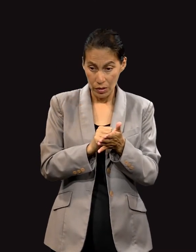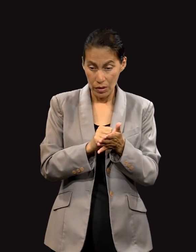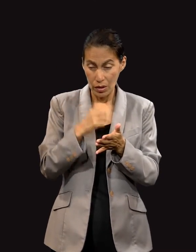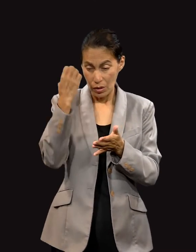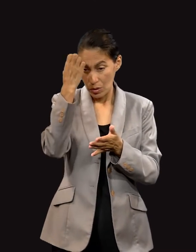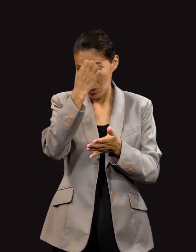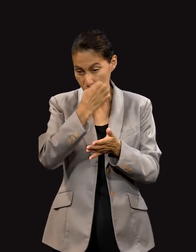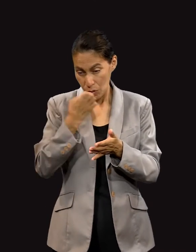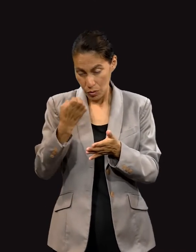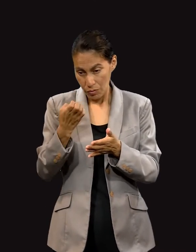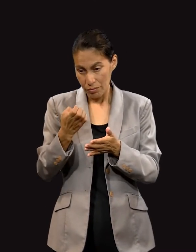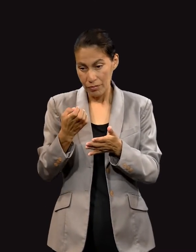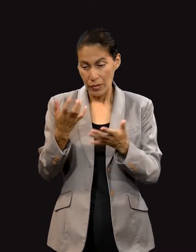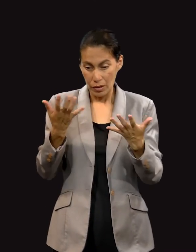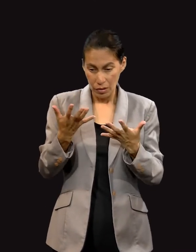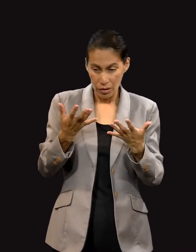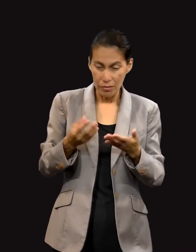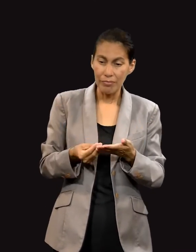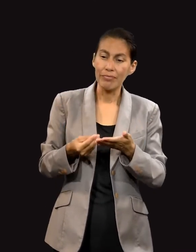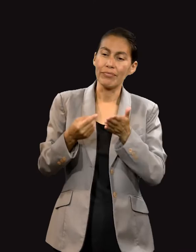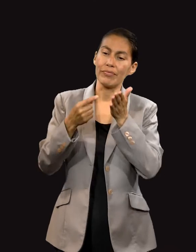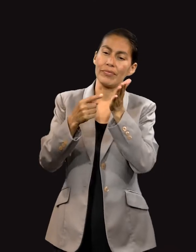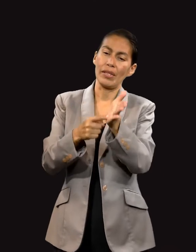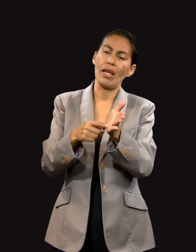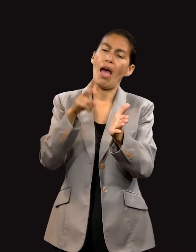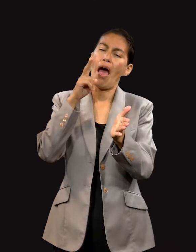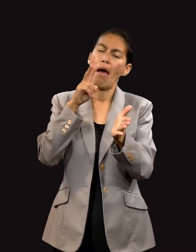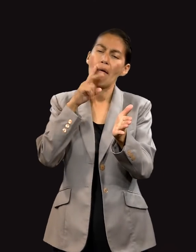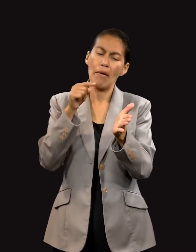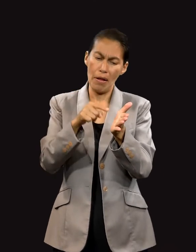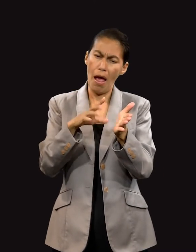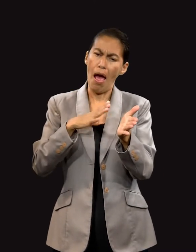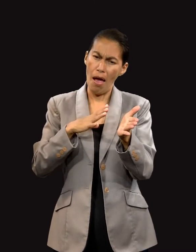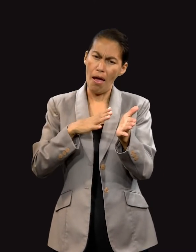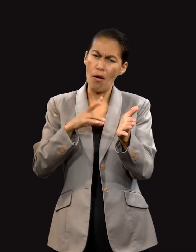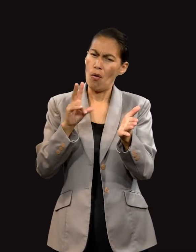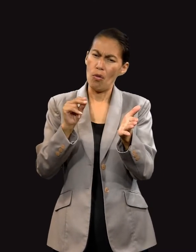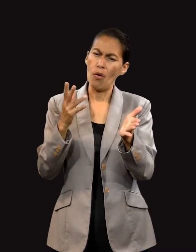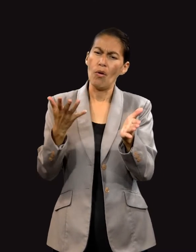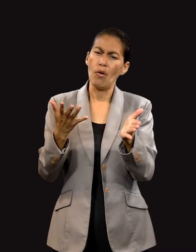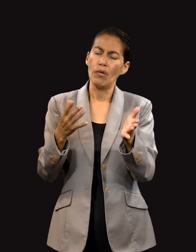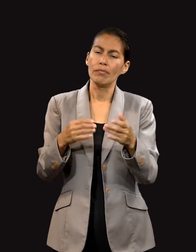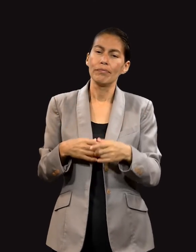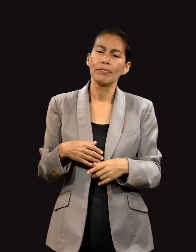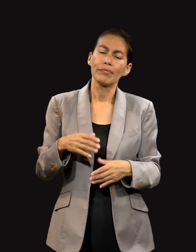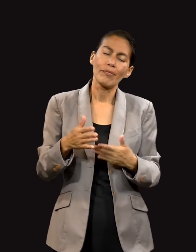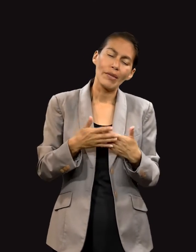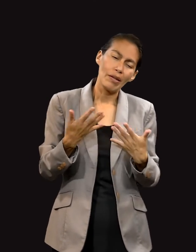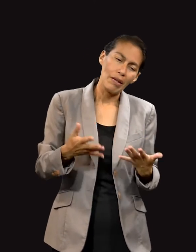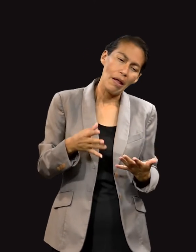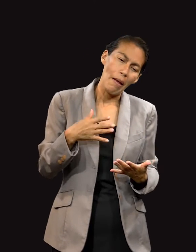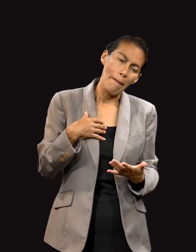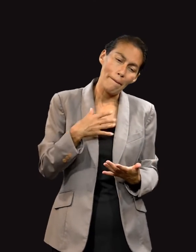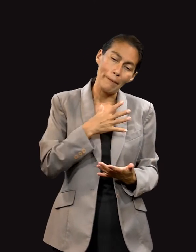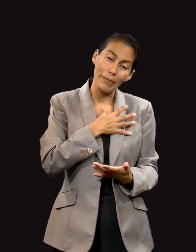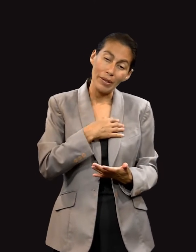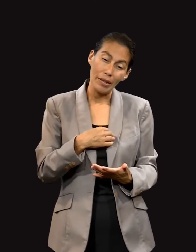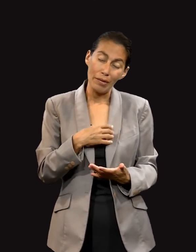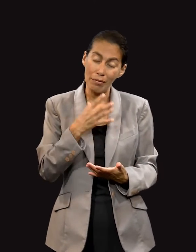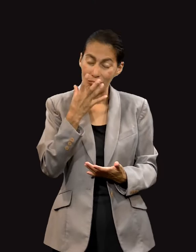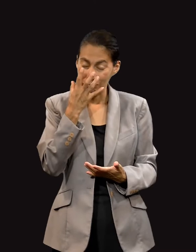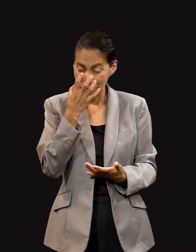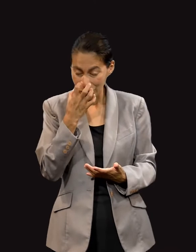en dos meses tenía que llevar unos estudios para ver si no volvía, ¿verdad? Y así. Ahora mi hijo está un poco